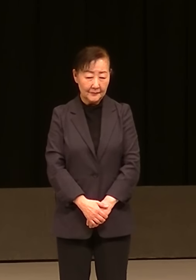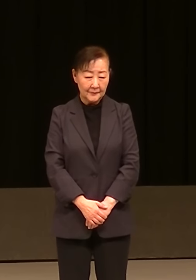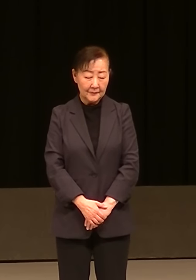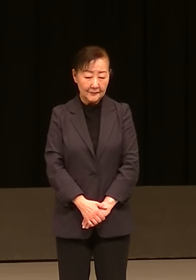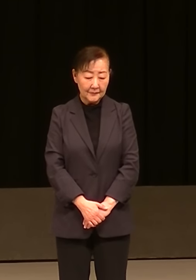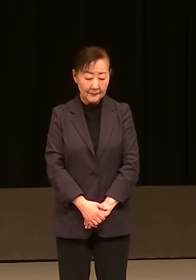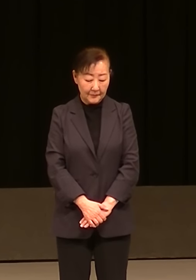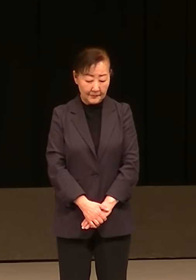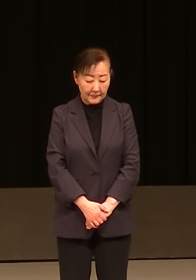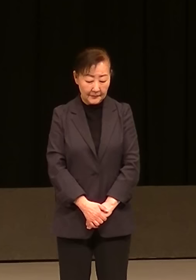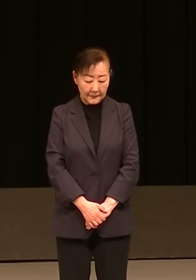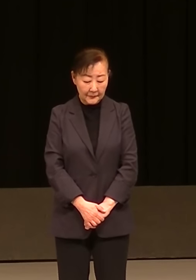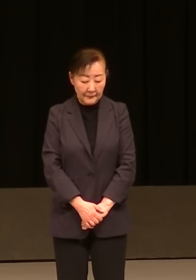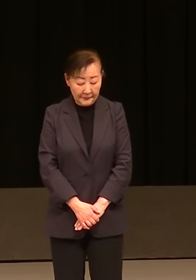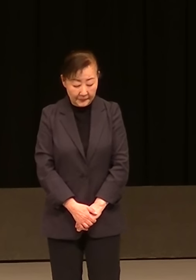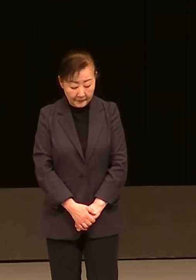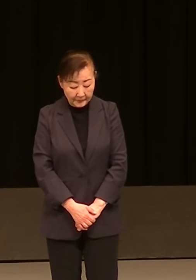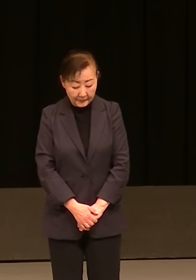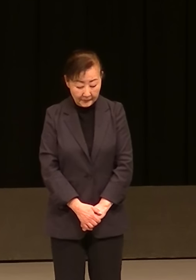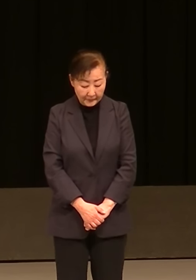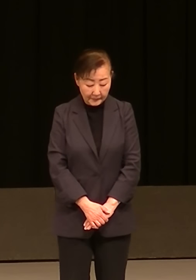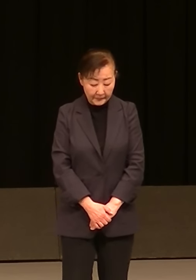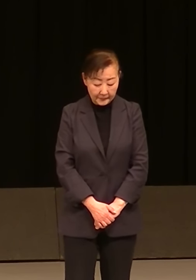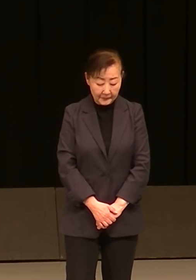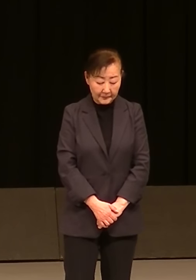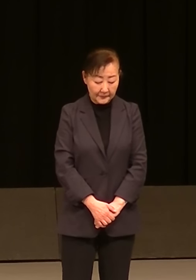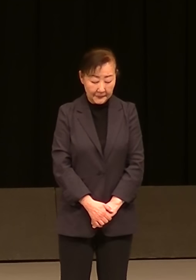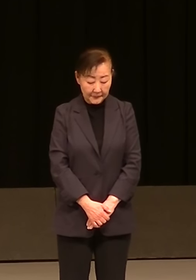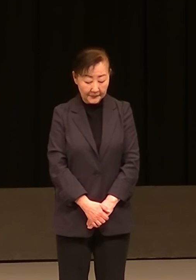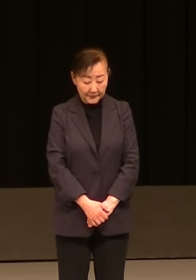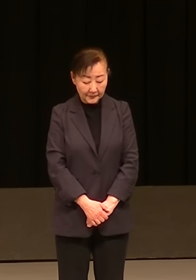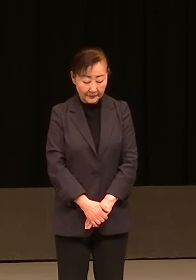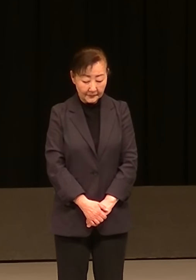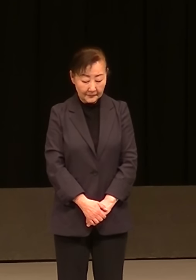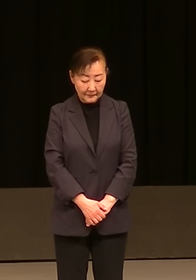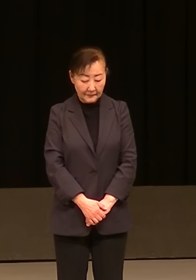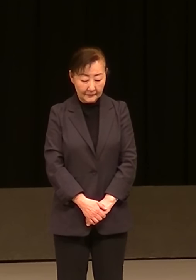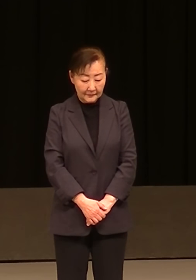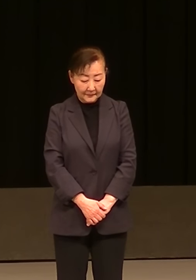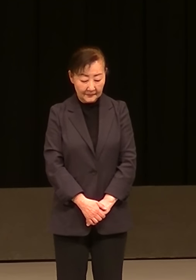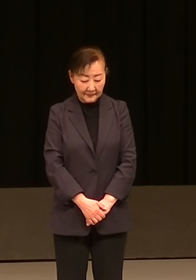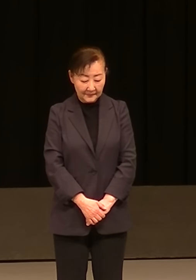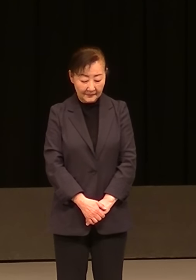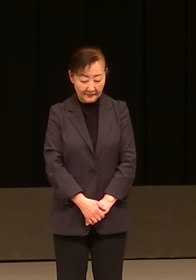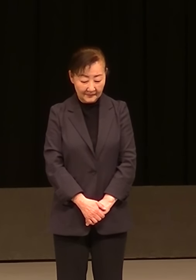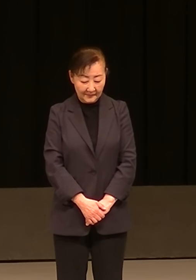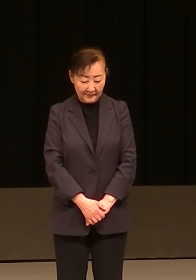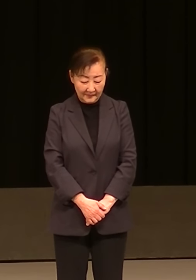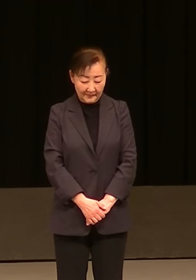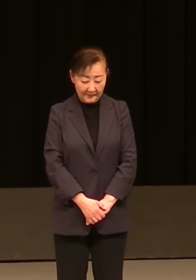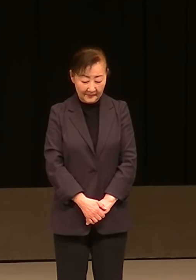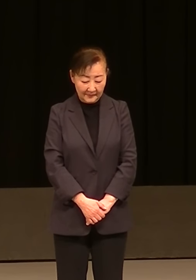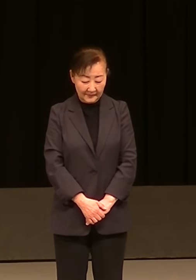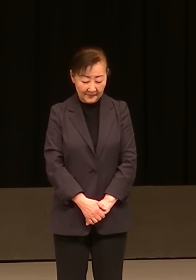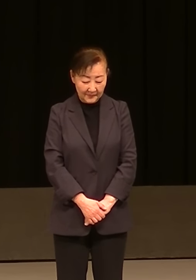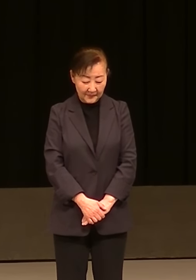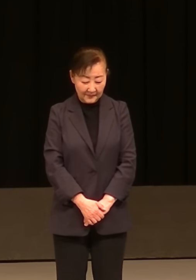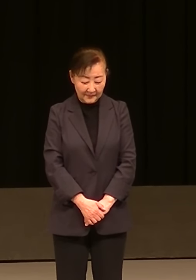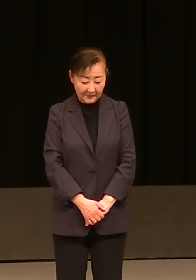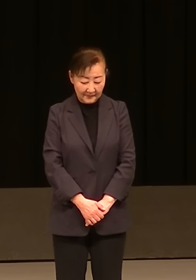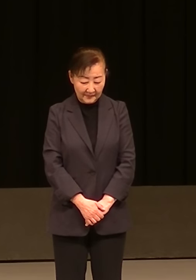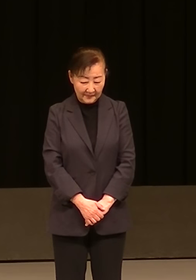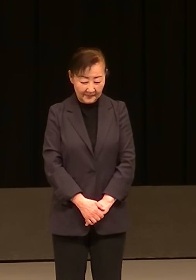ございました。私今回のチラシのプロフィールを見まして、先生がお酒がお好きだって最初に書いたんです。